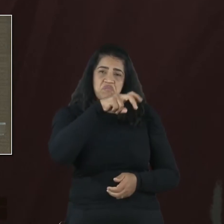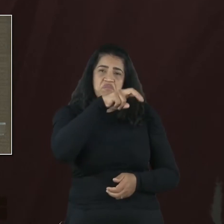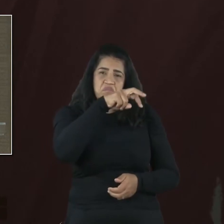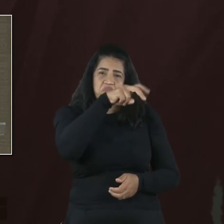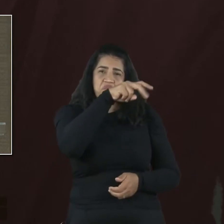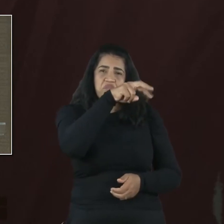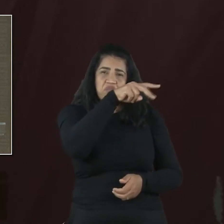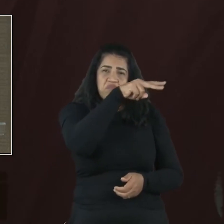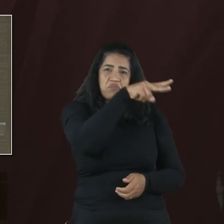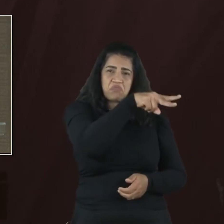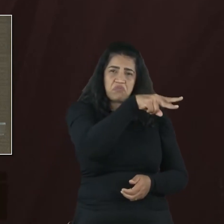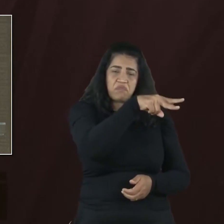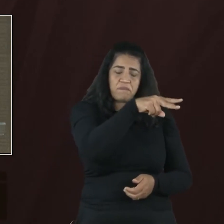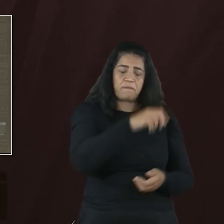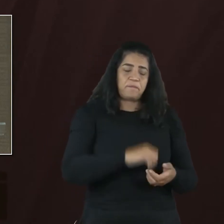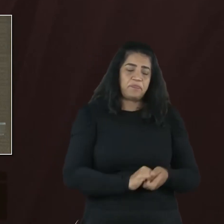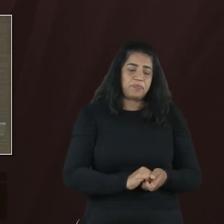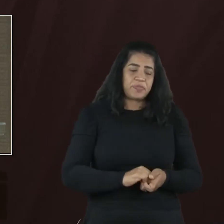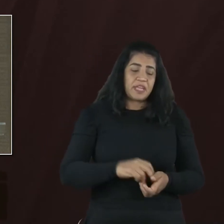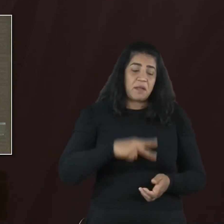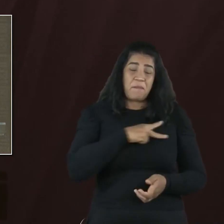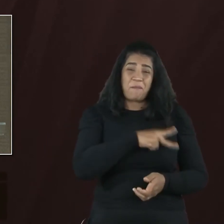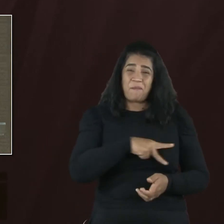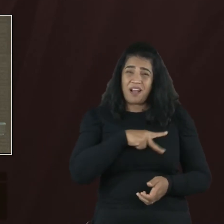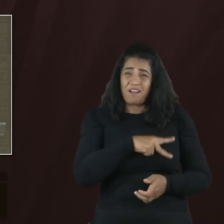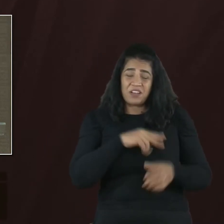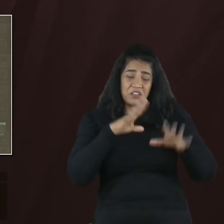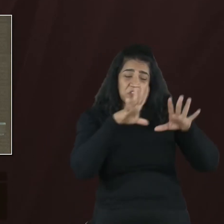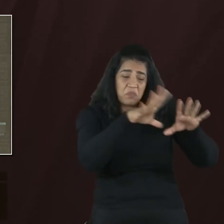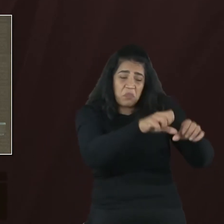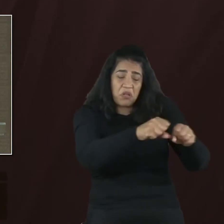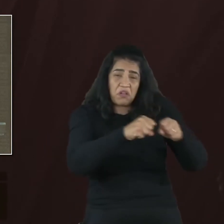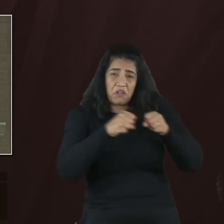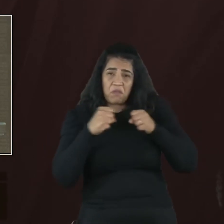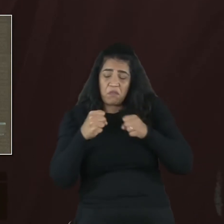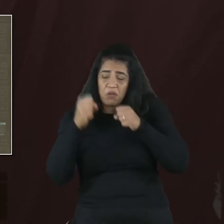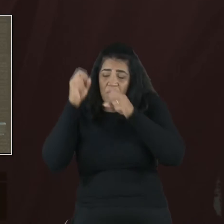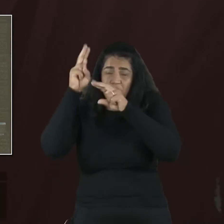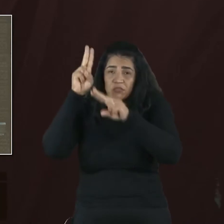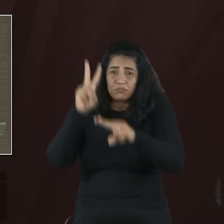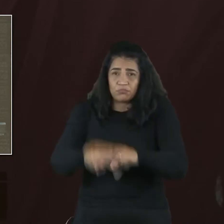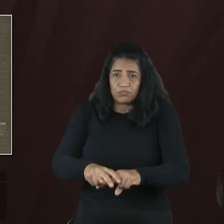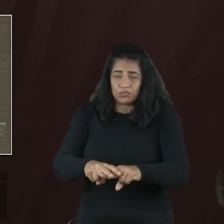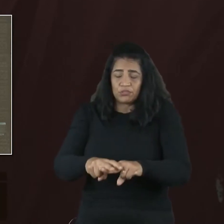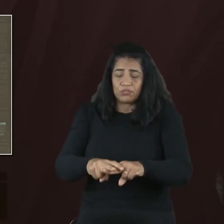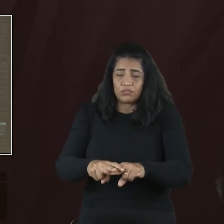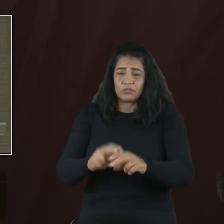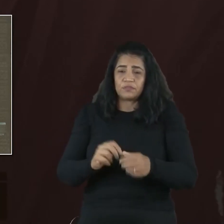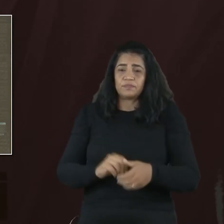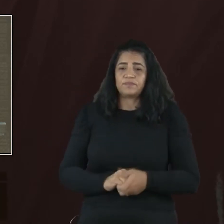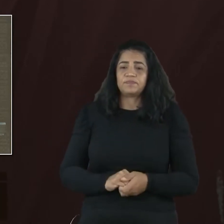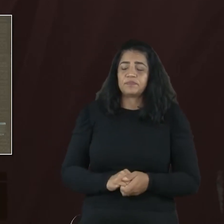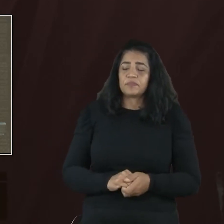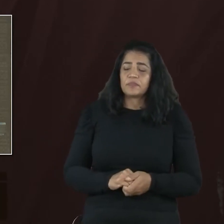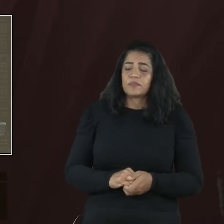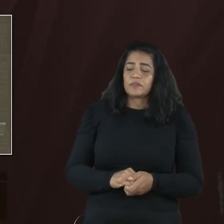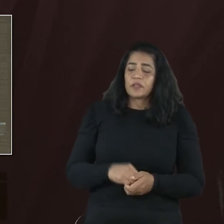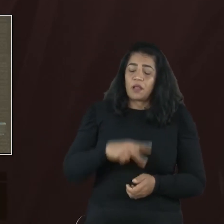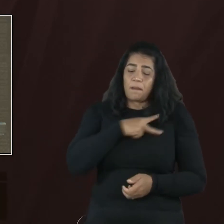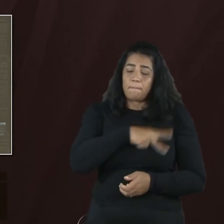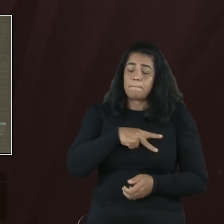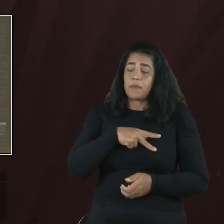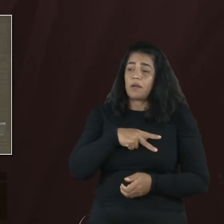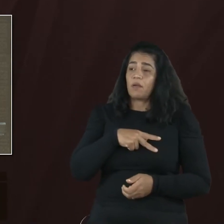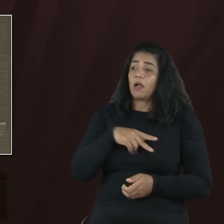mata-o! E quando Paulo ia sendo recolhido à fortaleza, disse ao comandante: é-me permitido dizer alguma